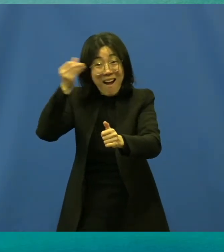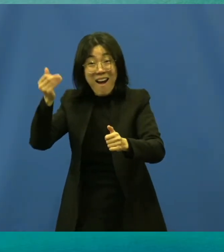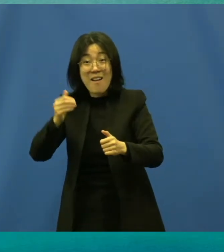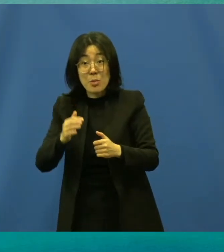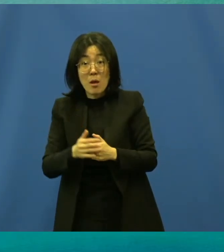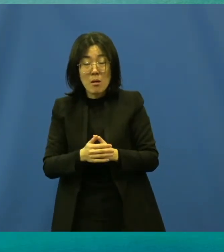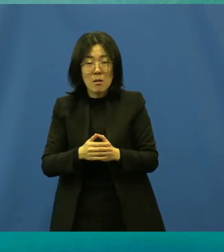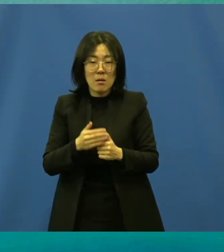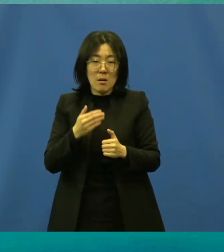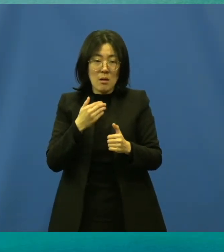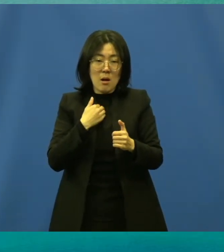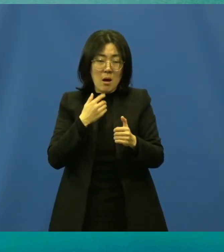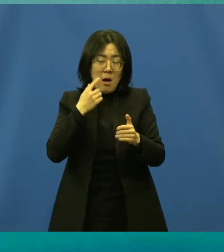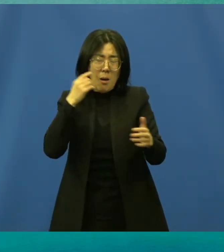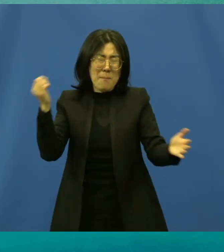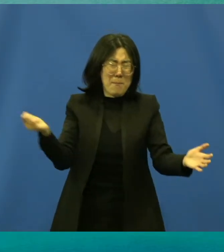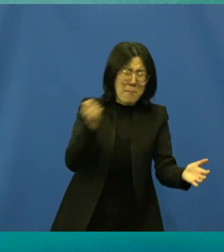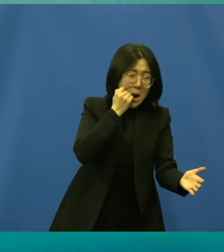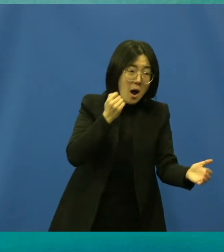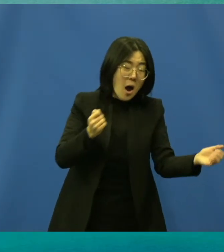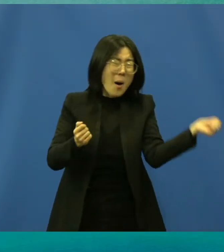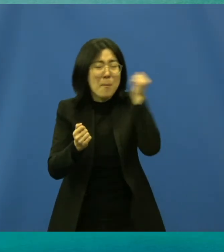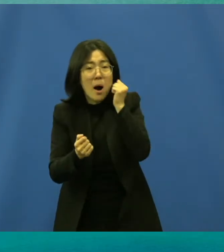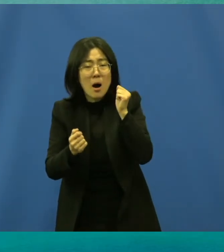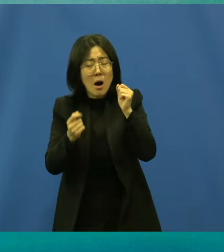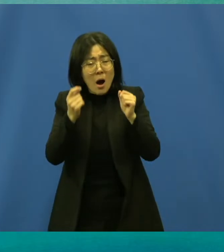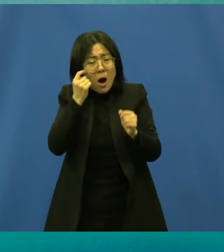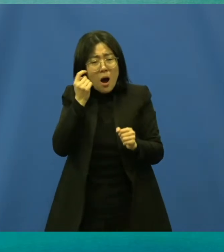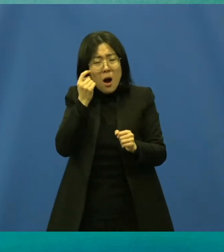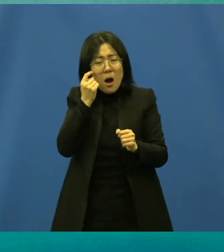이미 기도를 놓치고 있다는 것을 의미합니다.